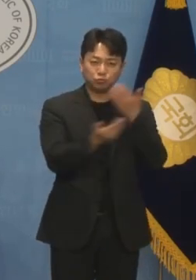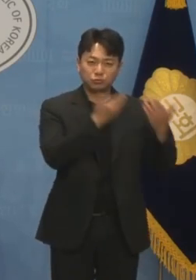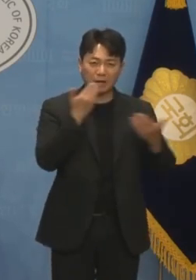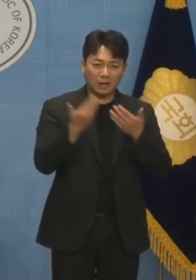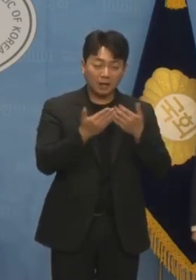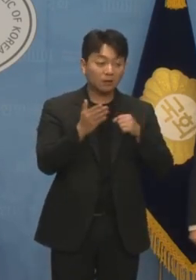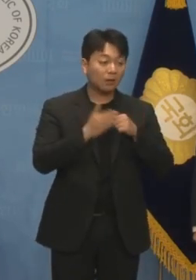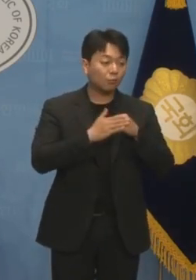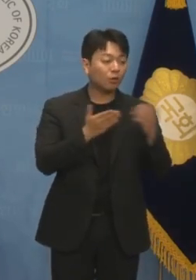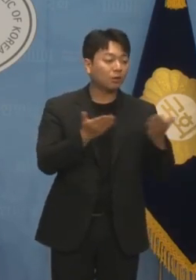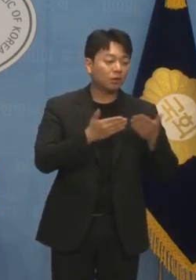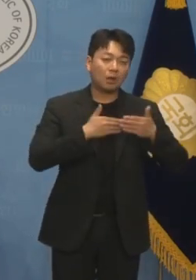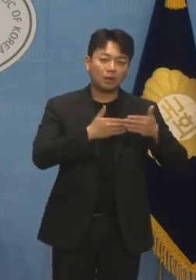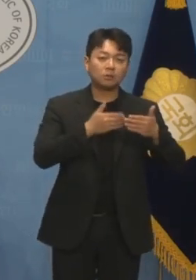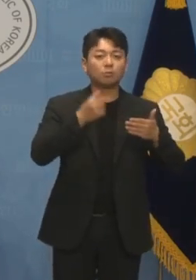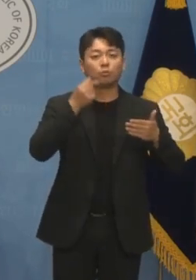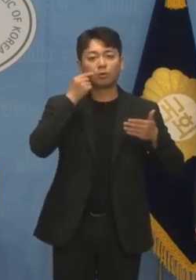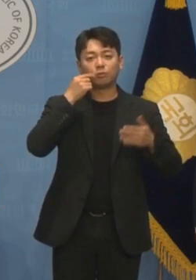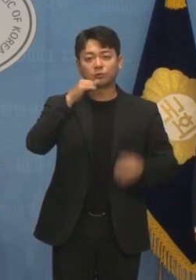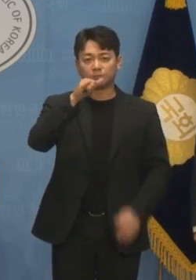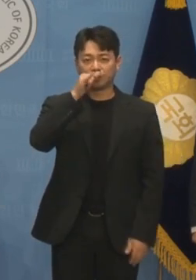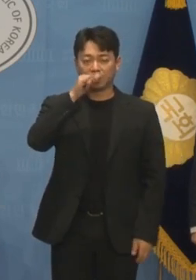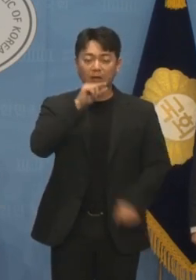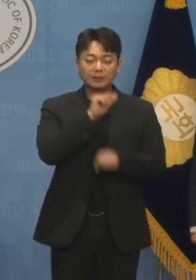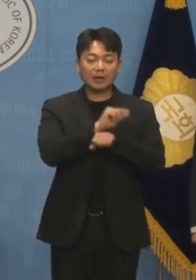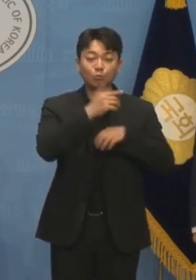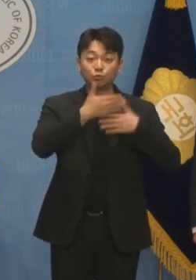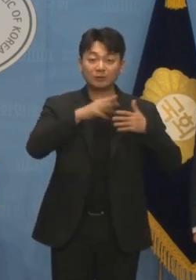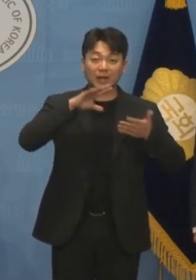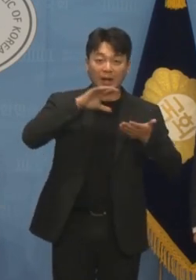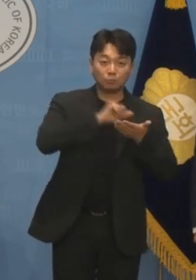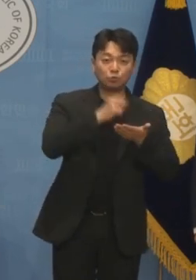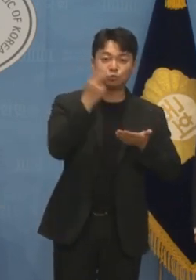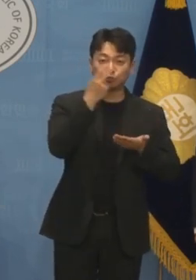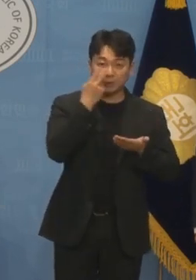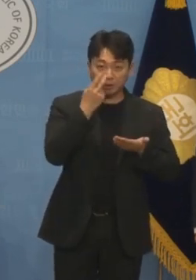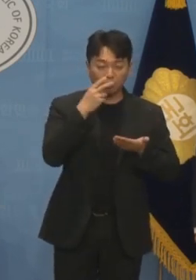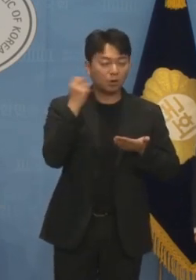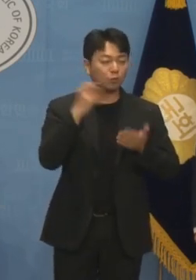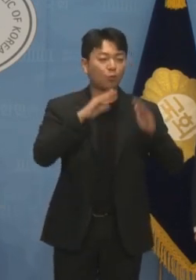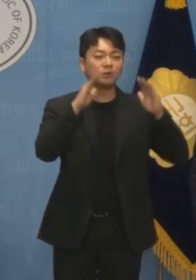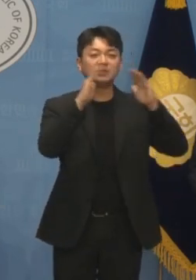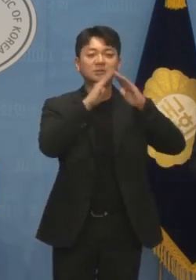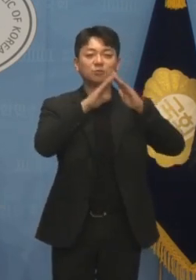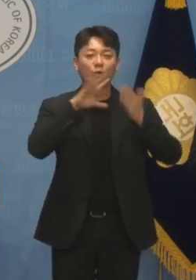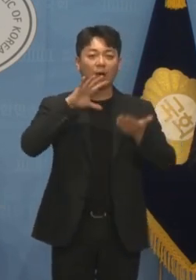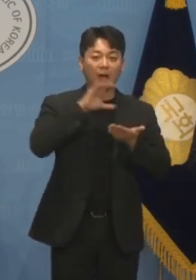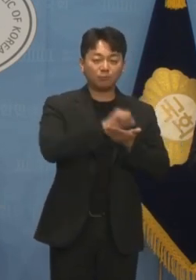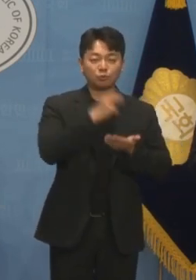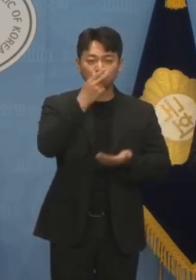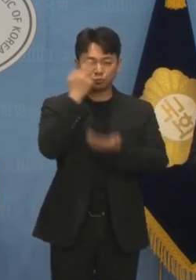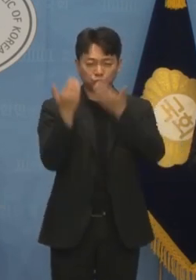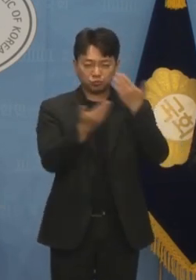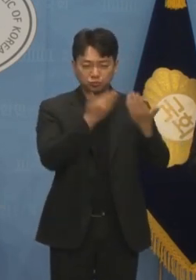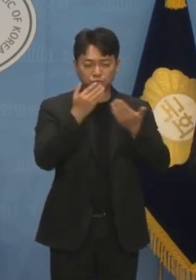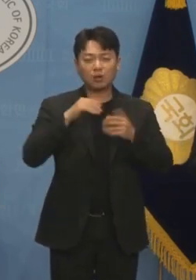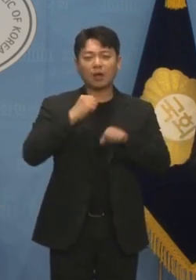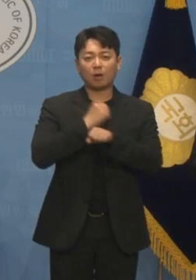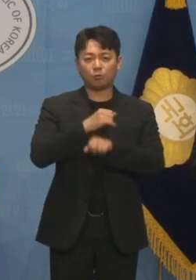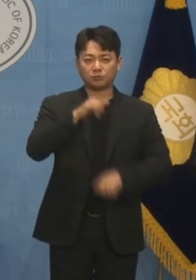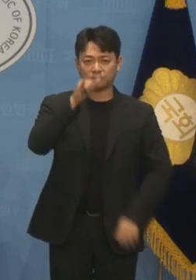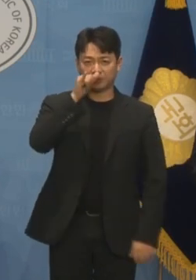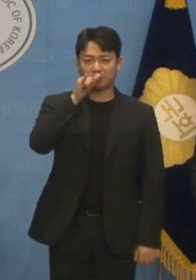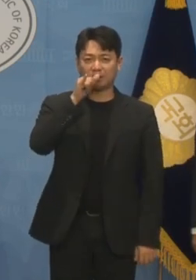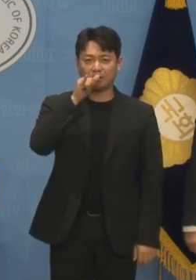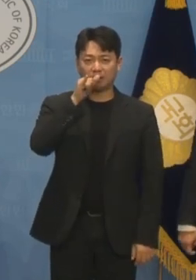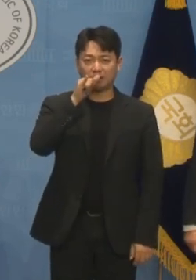없습니다 사무실 압수수색도 모라 가택 압수수색을 마구잡이로 버리고 있습니다 일진에게 괴롭